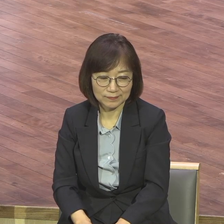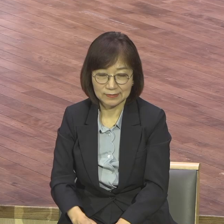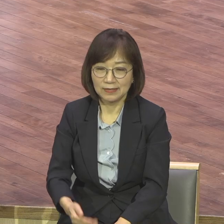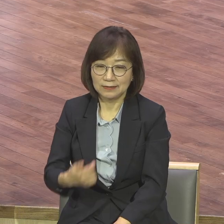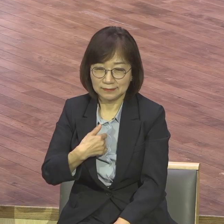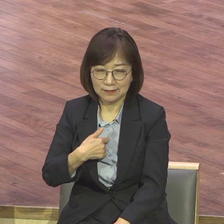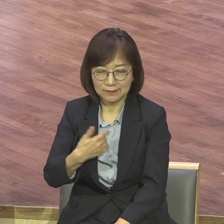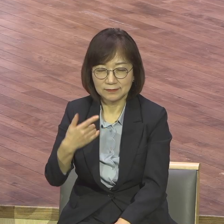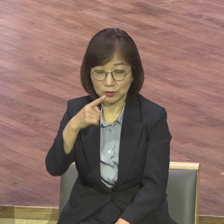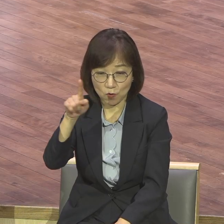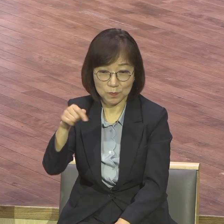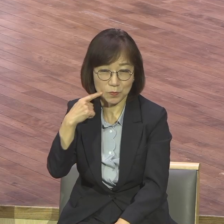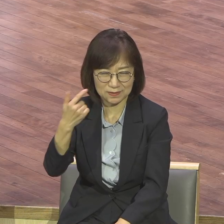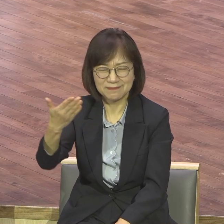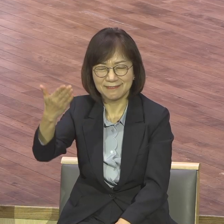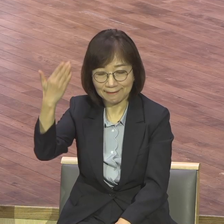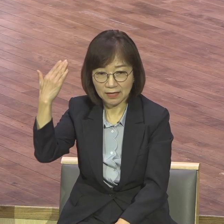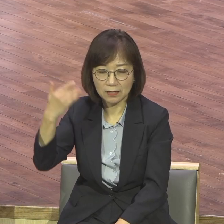체험하고 하는 말씀 드리는 거예요.